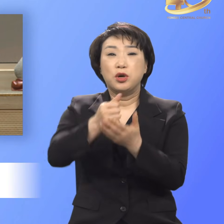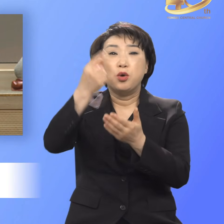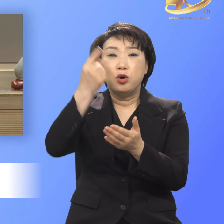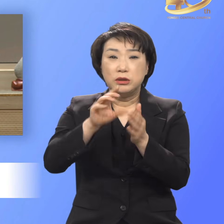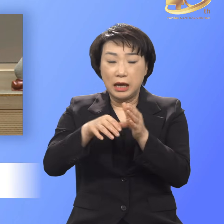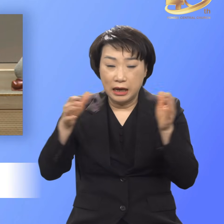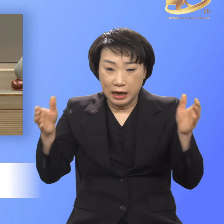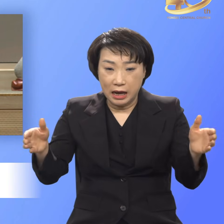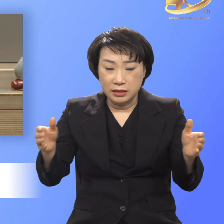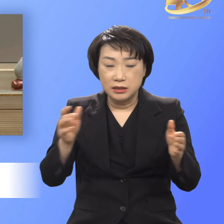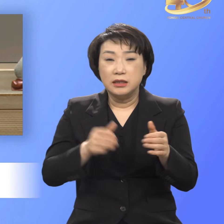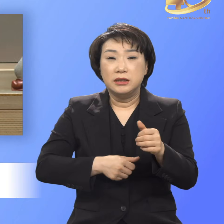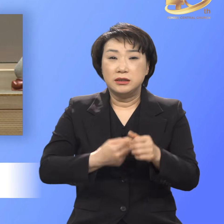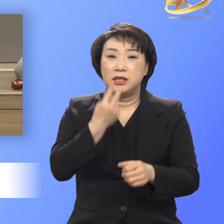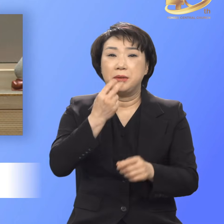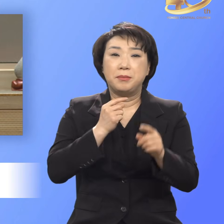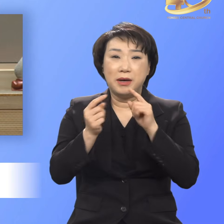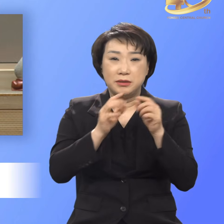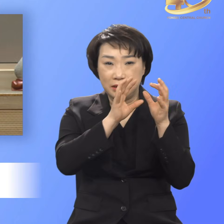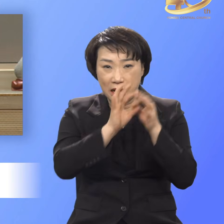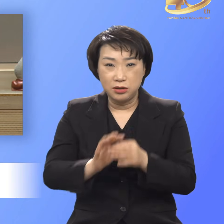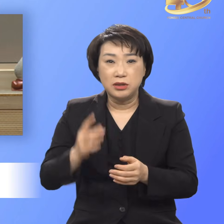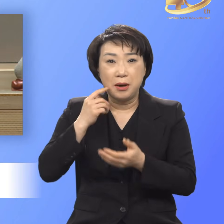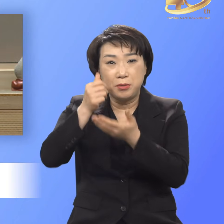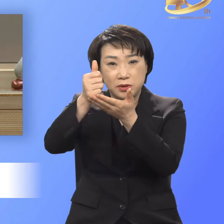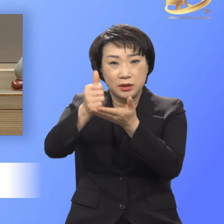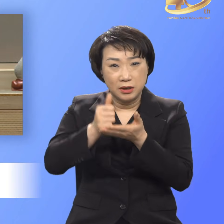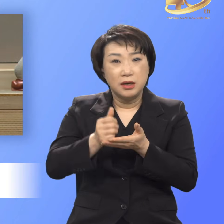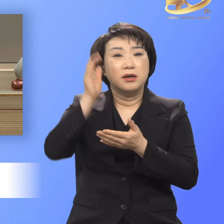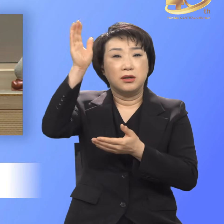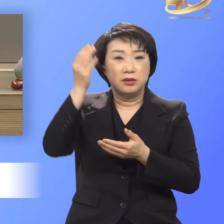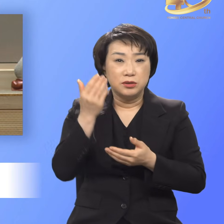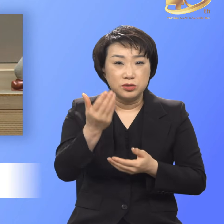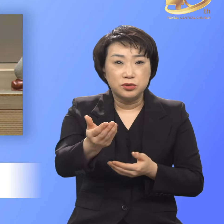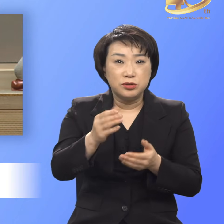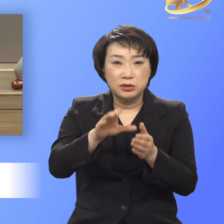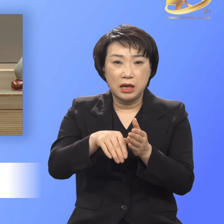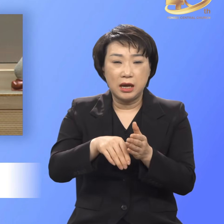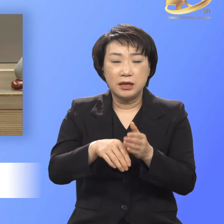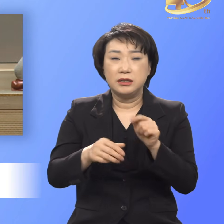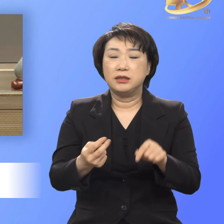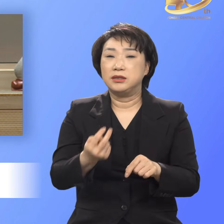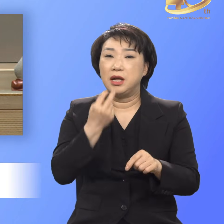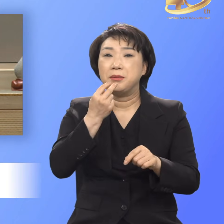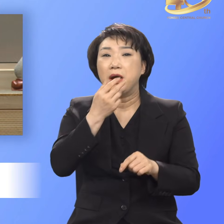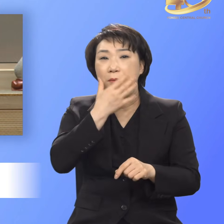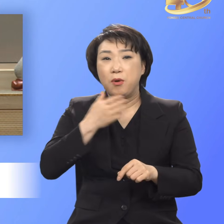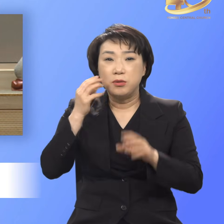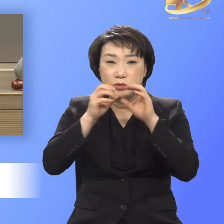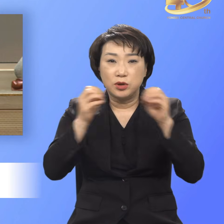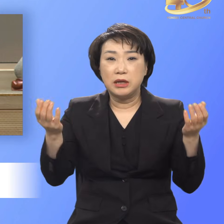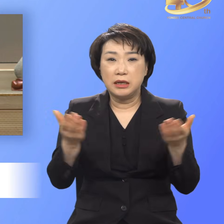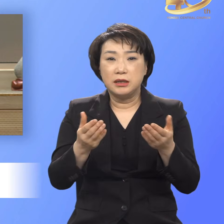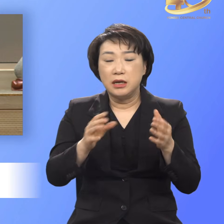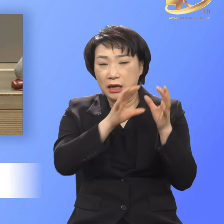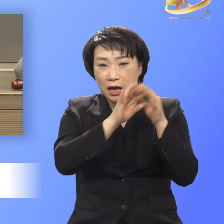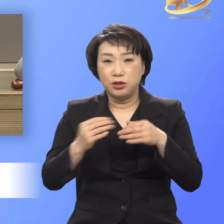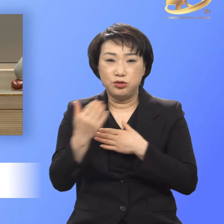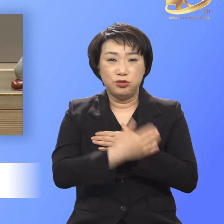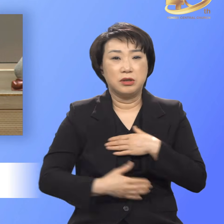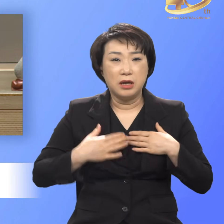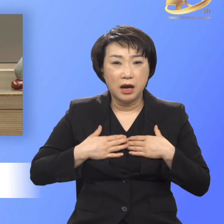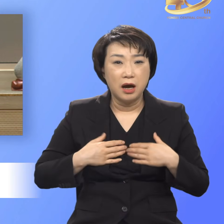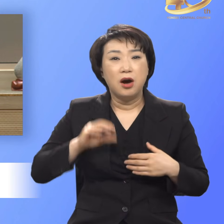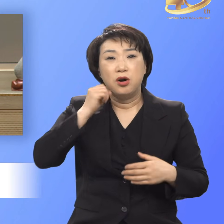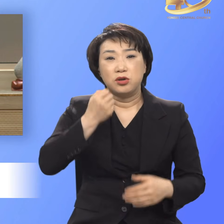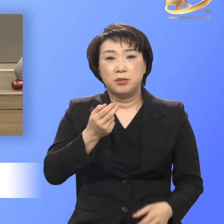오실 그날까지 이 생명의 말씀이 주의 사자를 통하여 전하여지는 일에, 이 생명의 복음이 전하여지는 일에 그 육신이